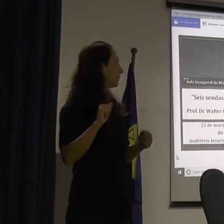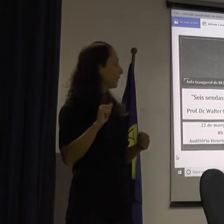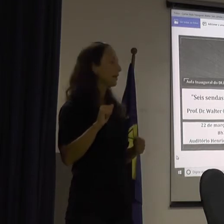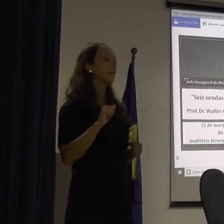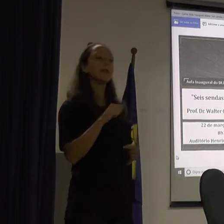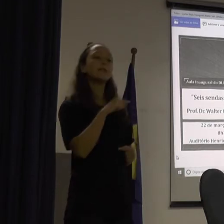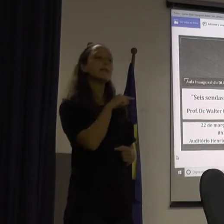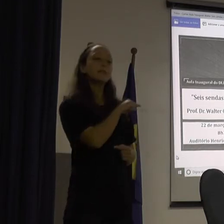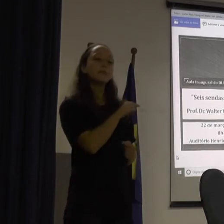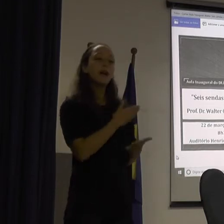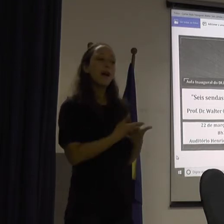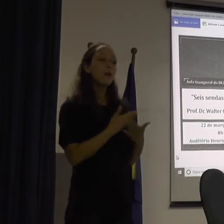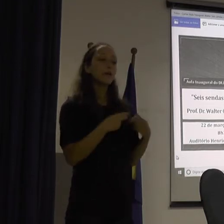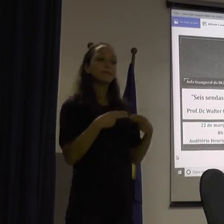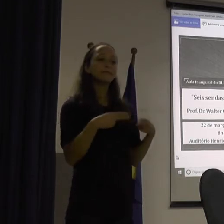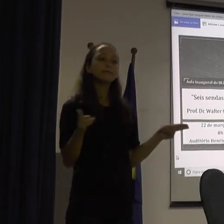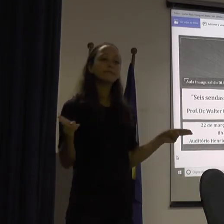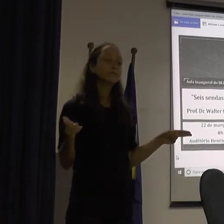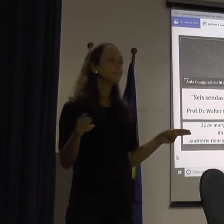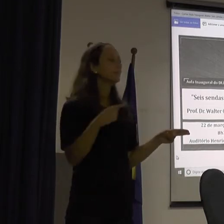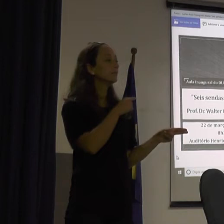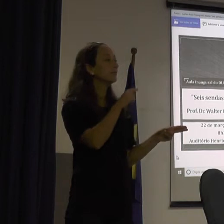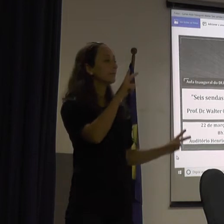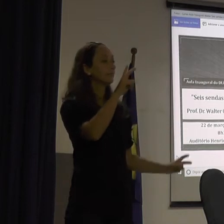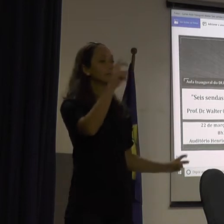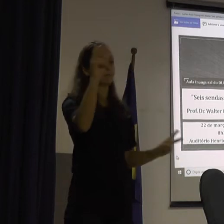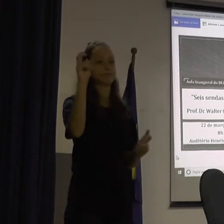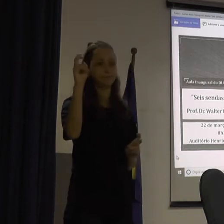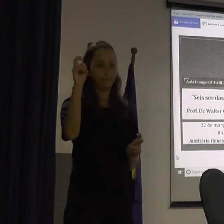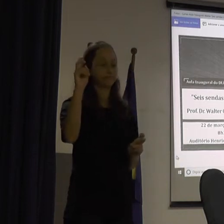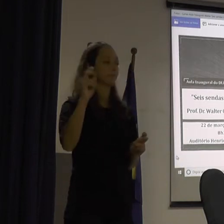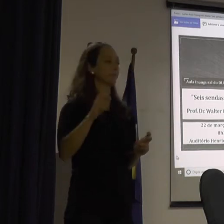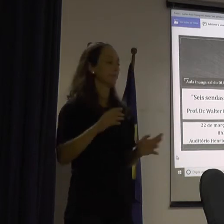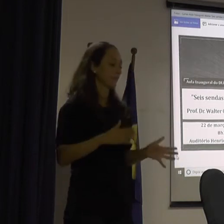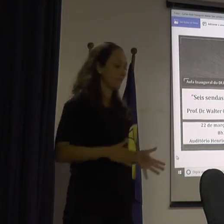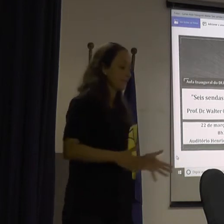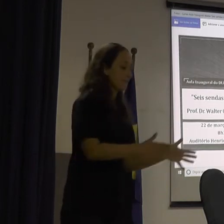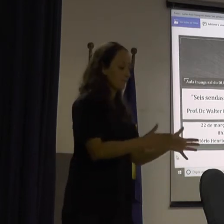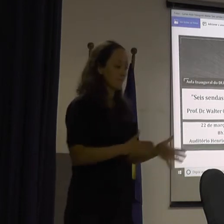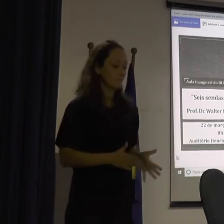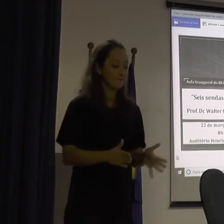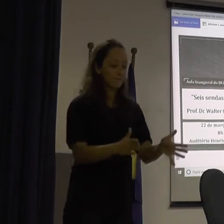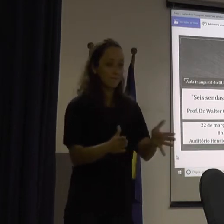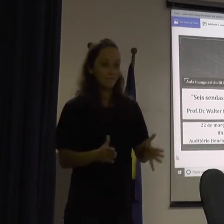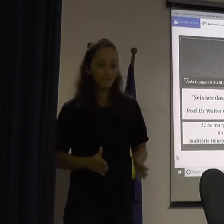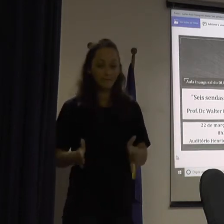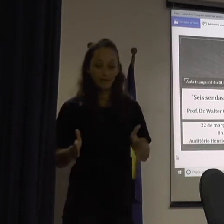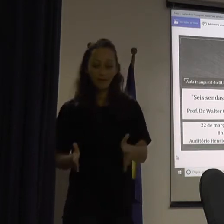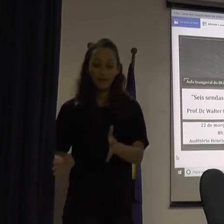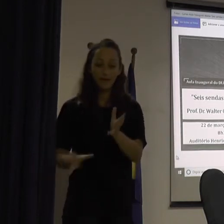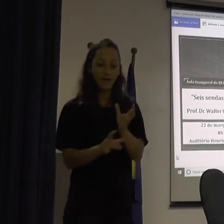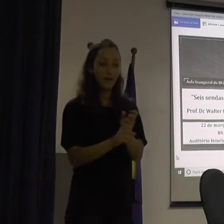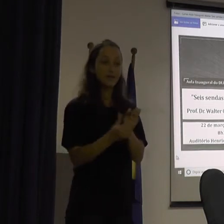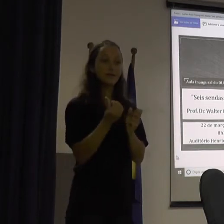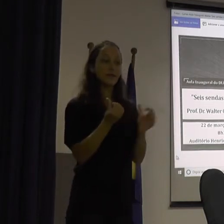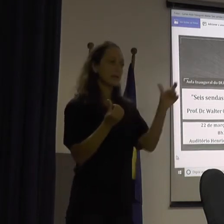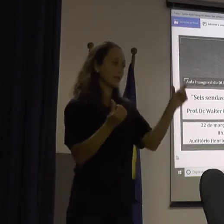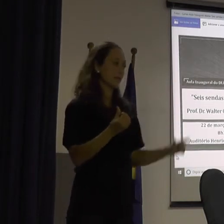cuja aula inaugural será no título 6 Sendas de Borges.